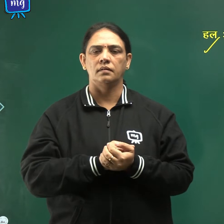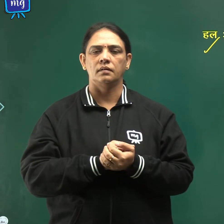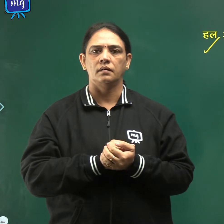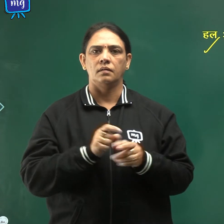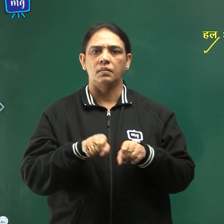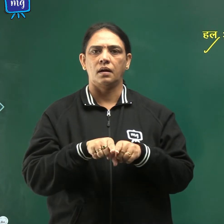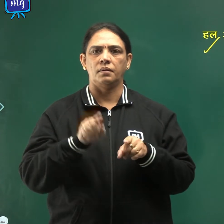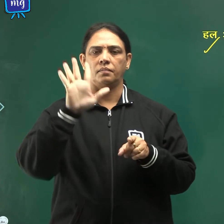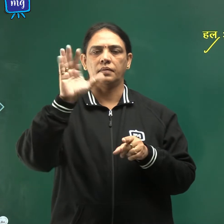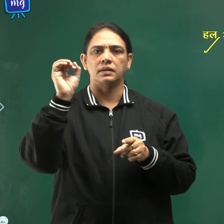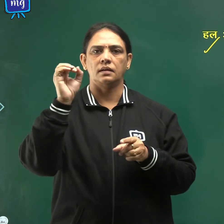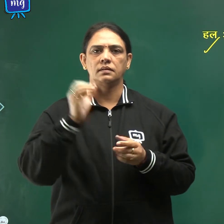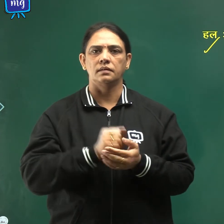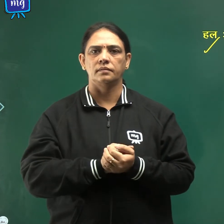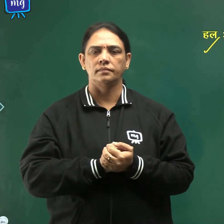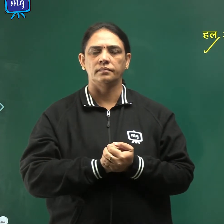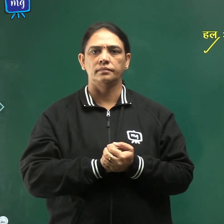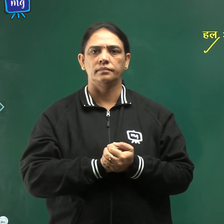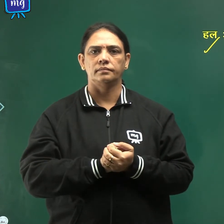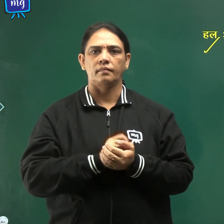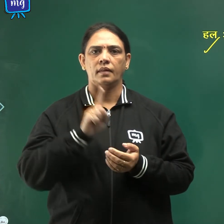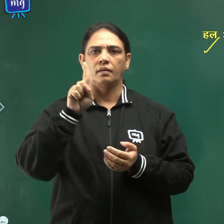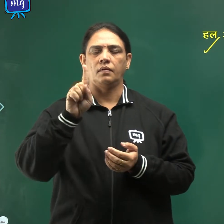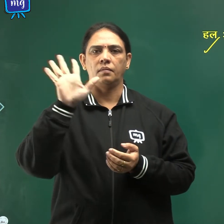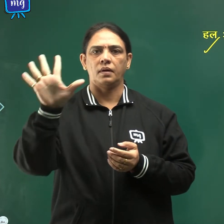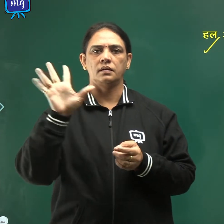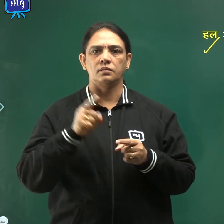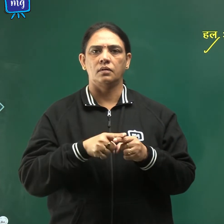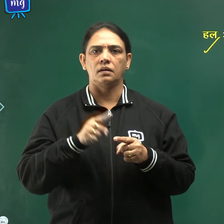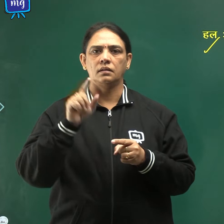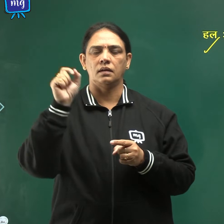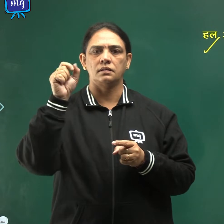बराबर 50, 15 गुणा 10